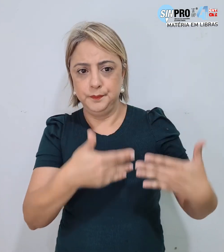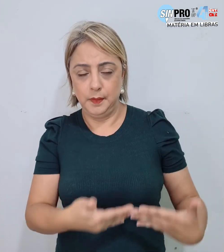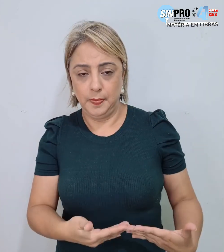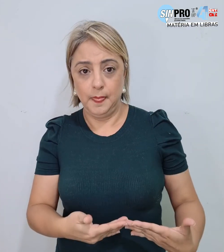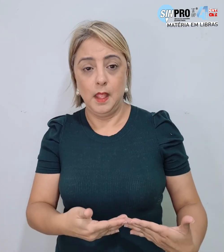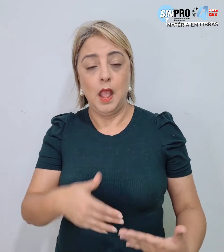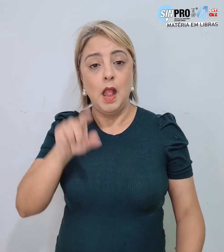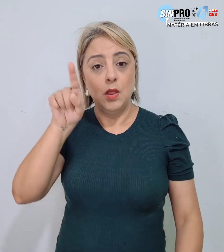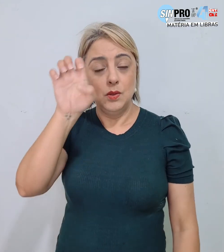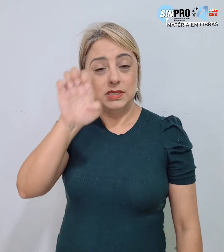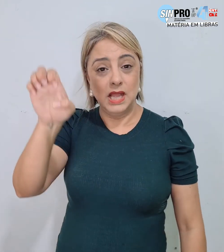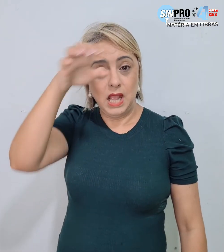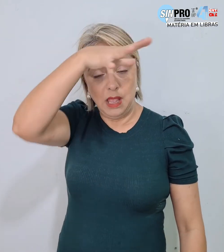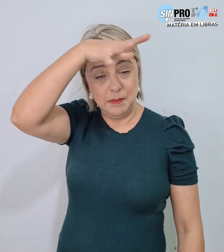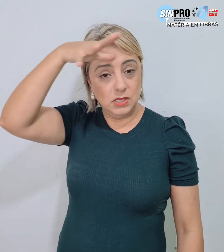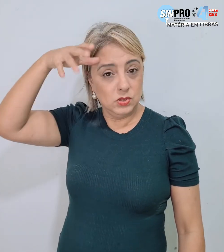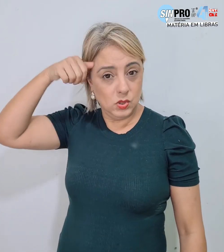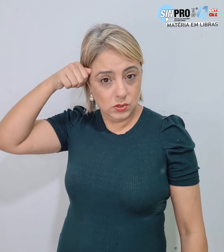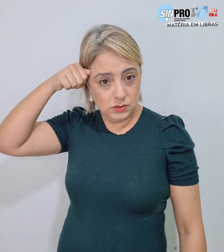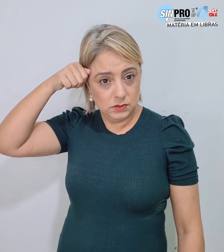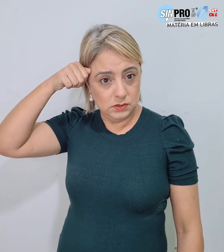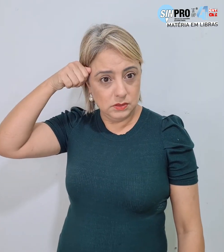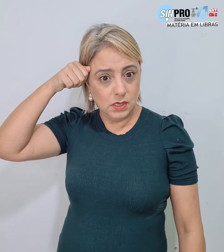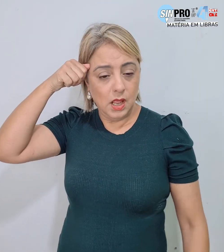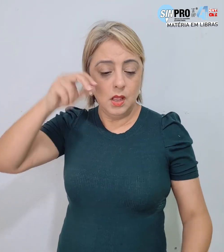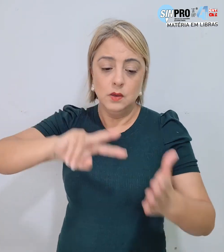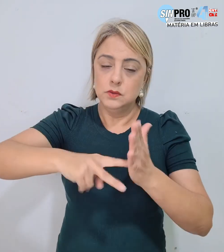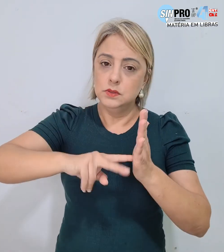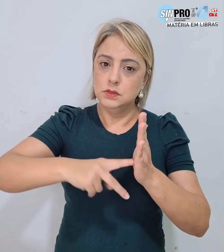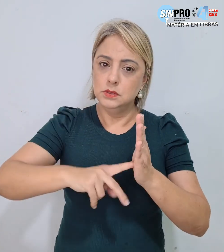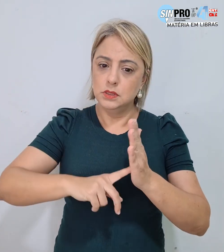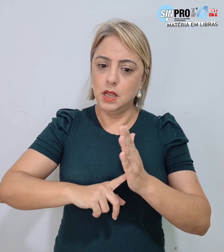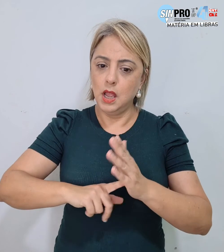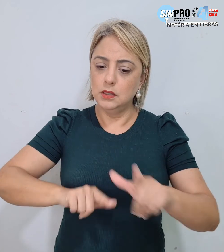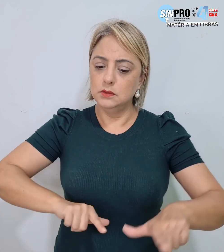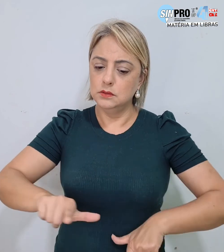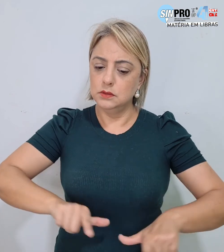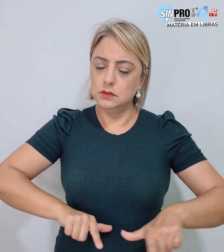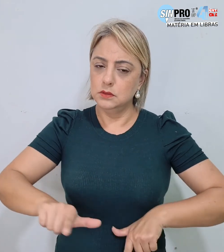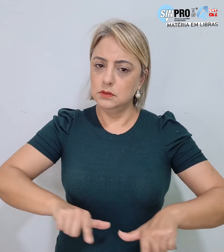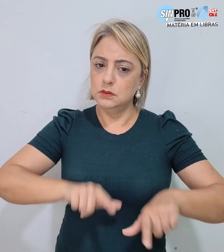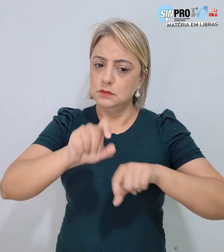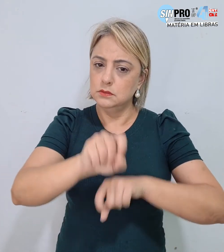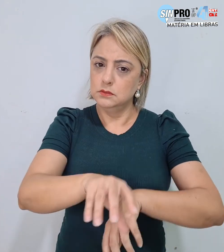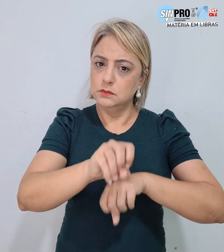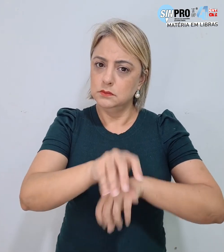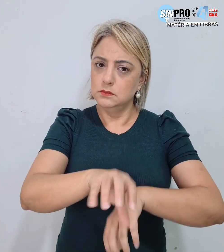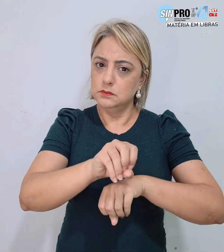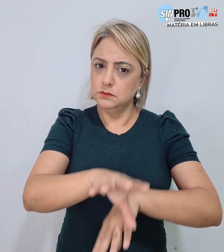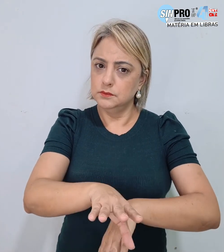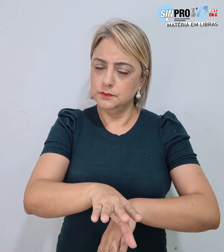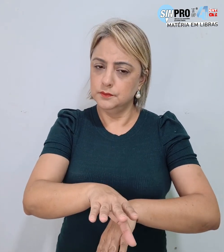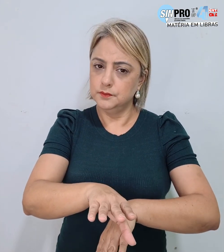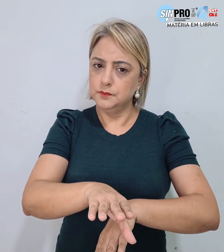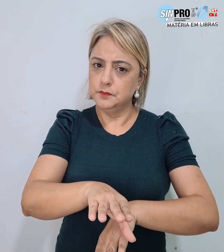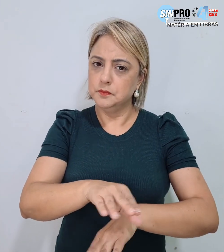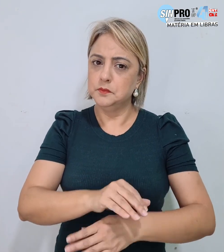e no Amazonas e o sindicato dos trabalhadores em educação do estado